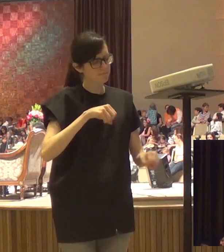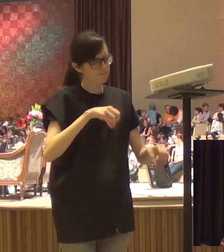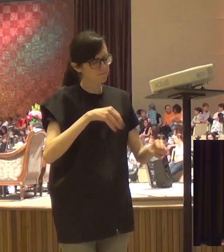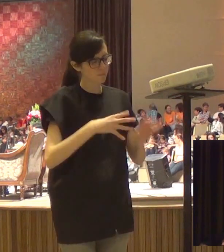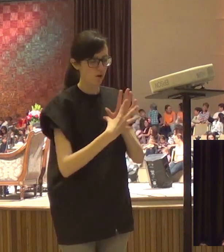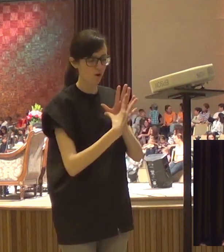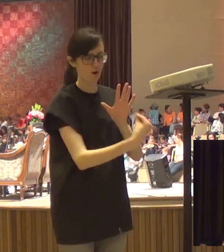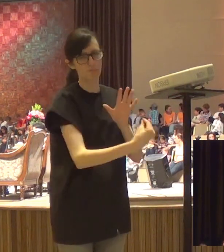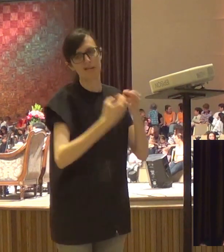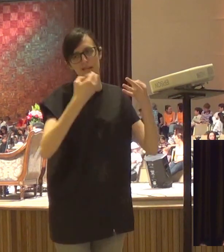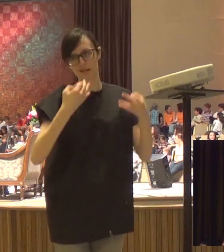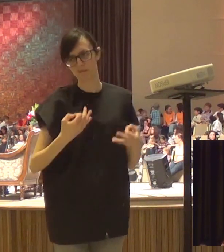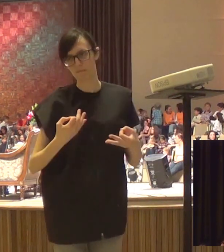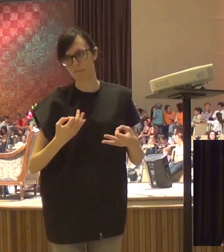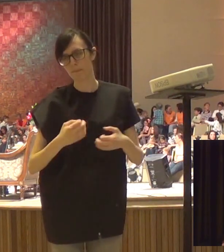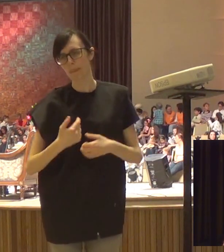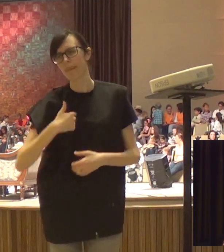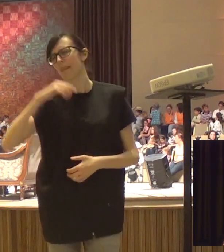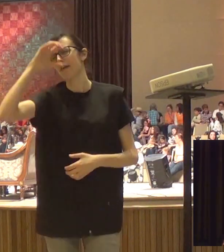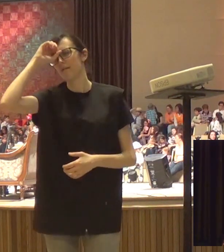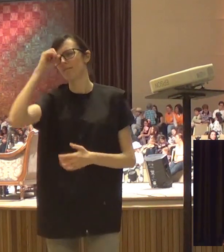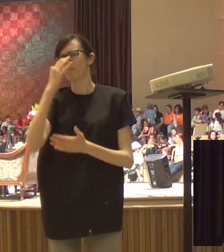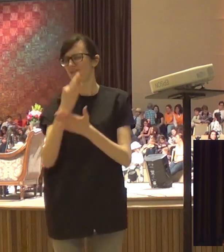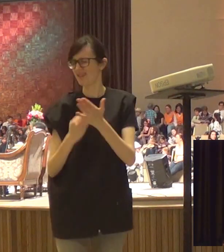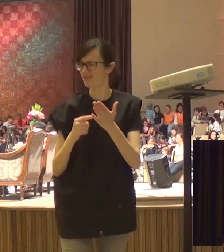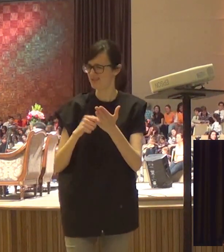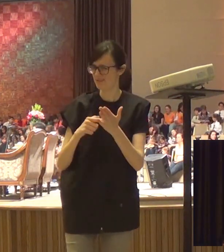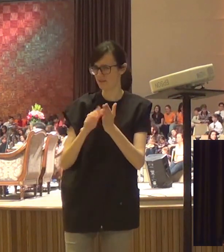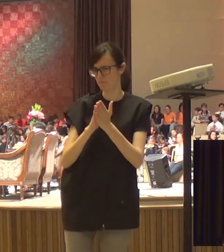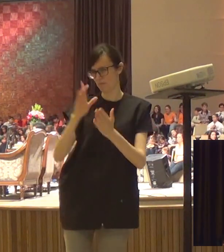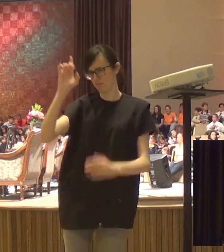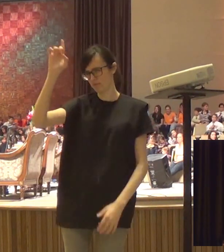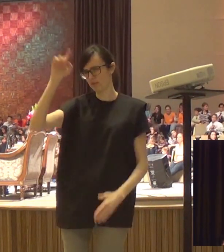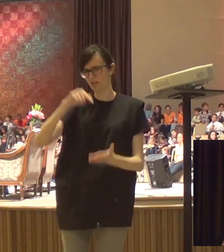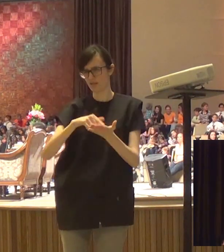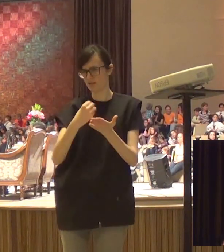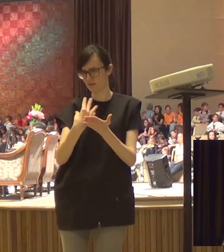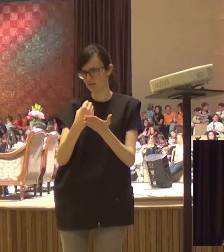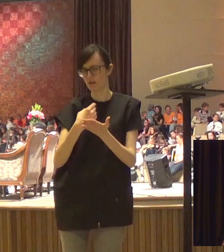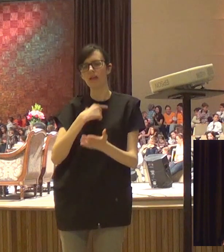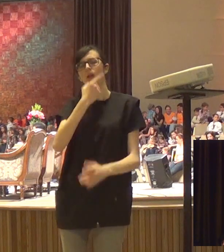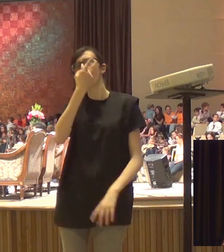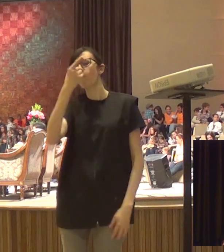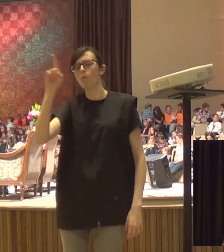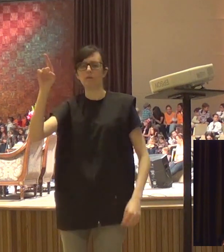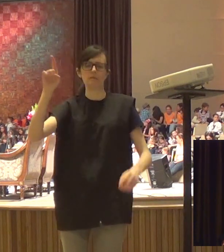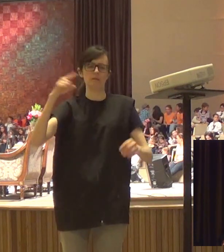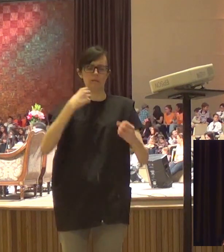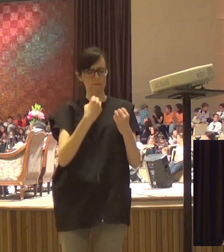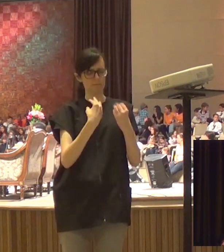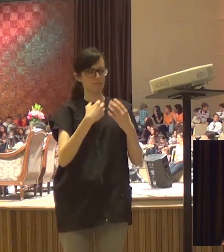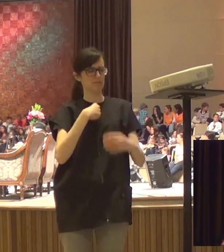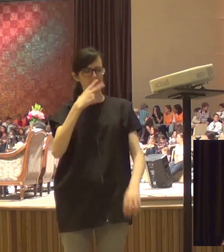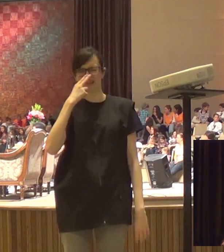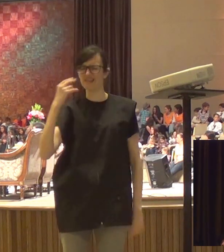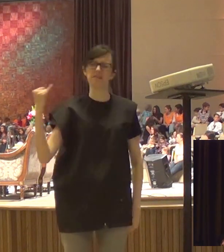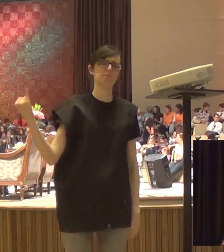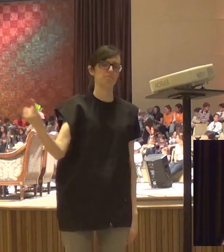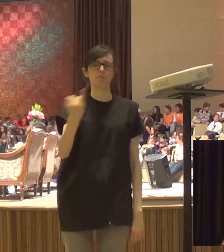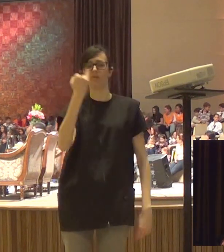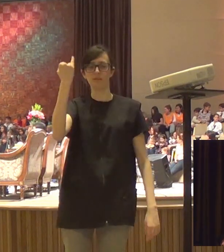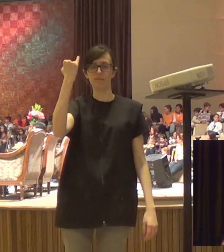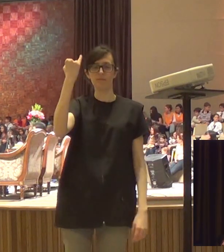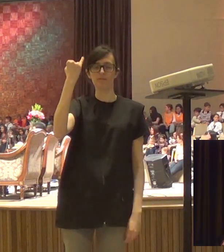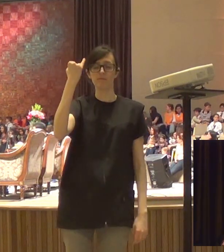vida dele. Meus irmãos, eu aprendo com esse texto da palavra de Deus. Um último ensinamento muito importante. que